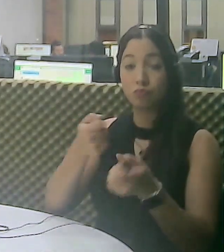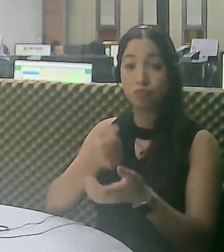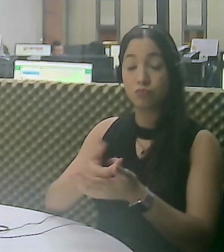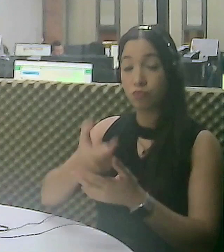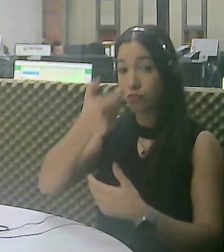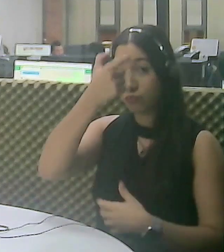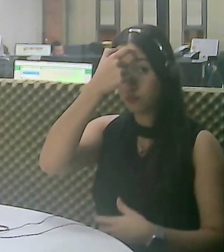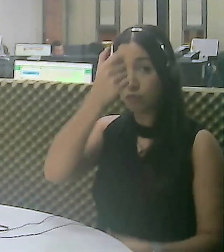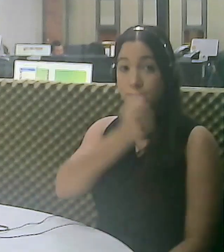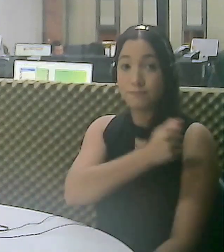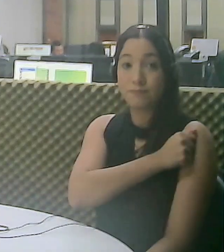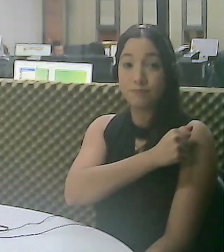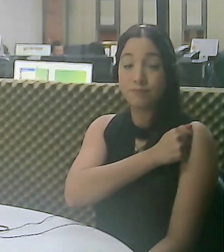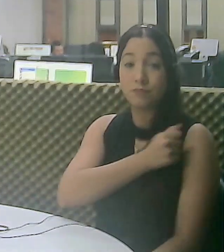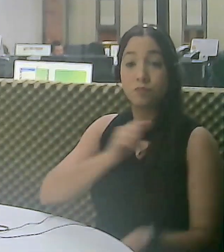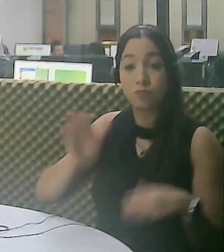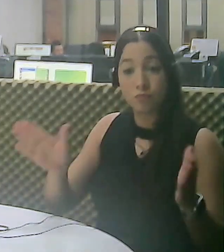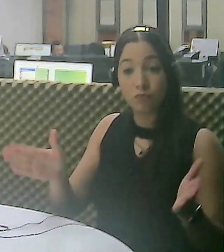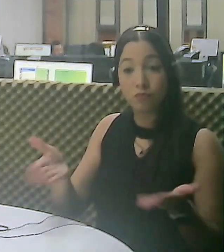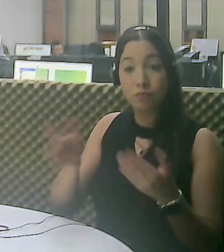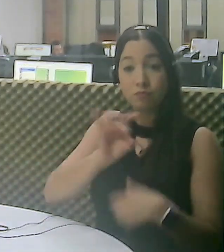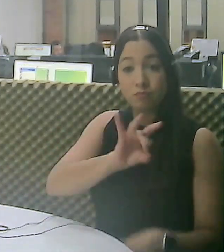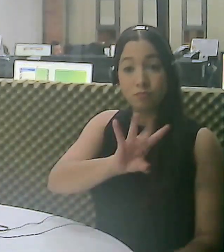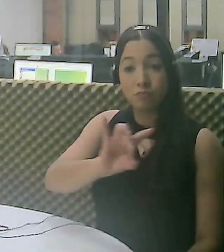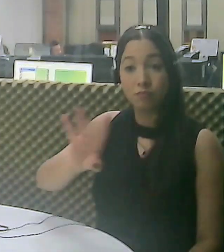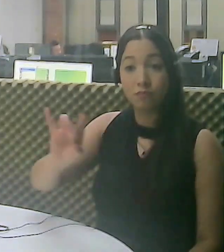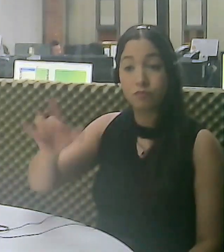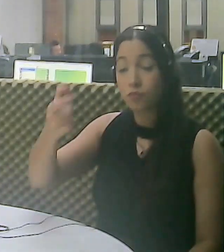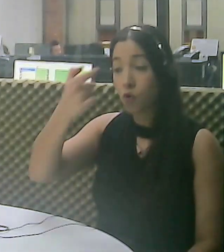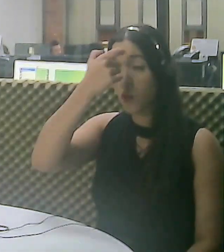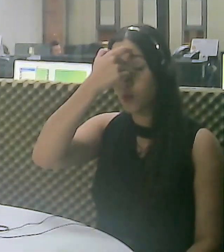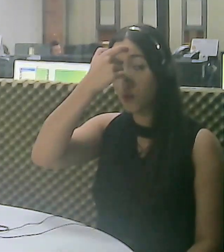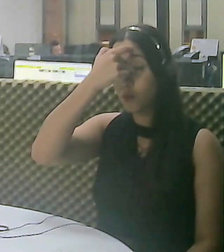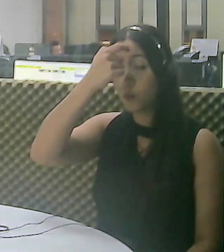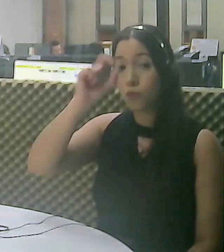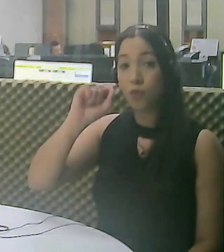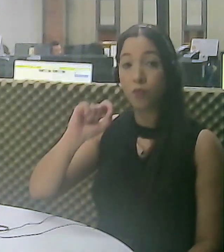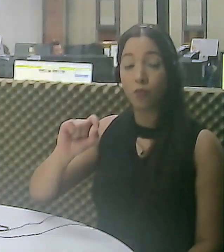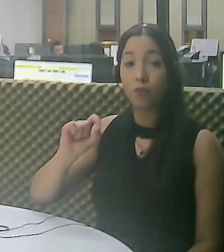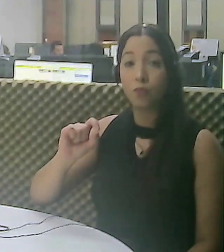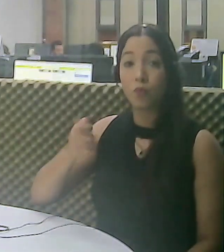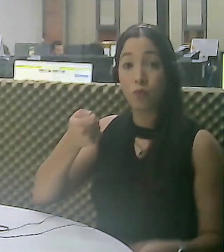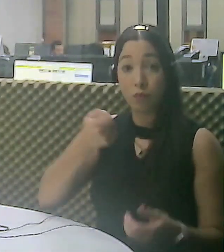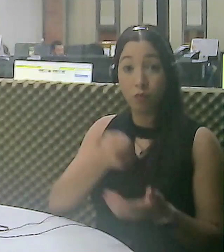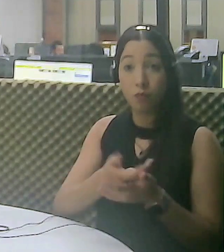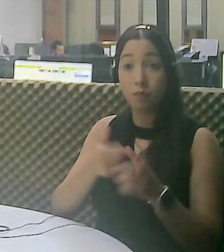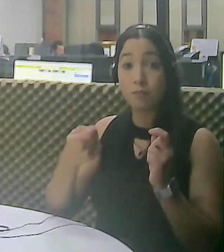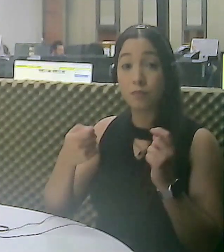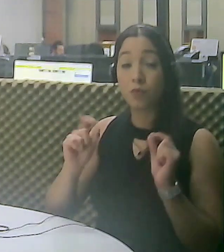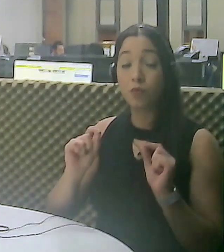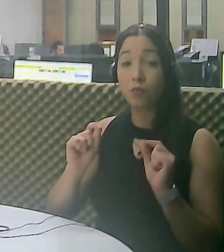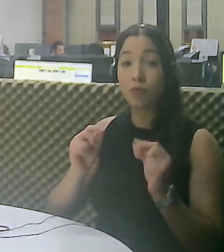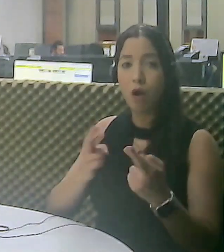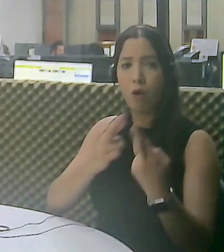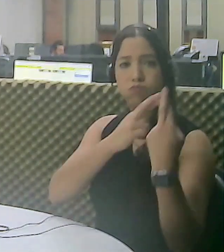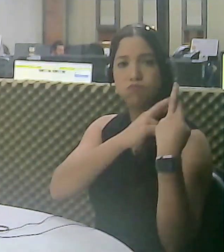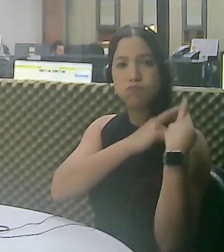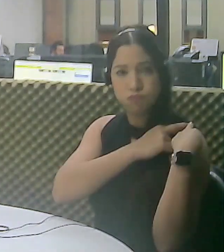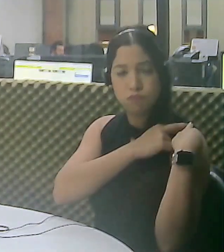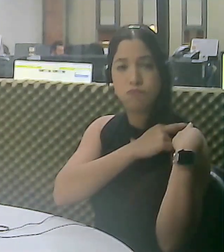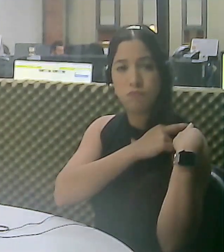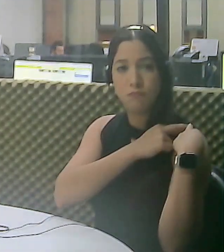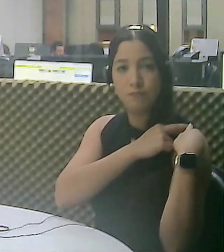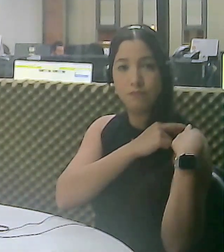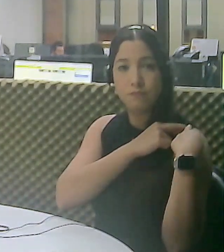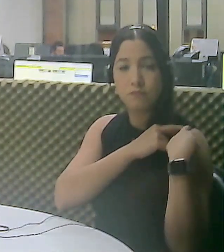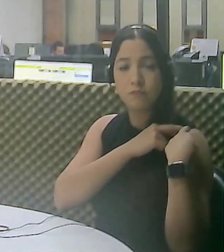aos alunos. Nós queremos estimular em cada um deles a consciência de que o consumo deve ser feito de maneira responsável e que